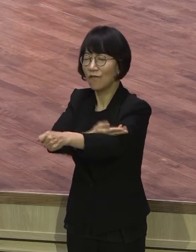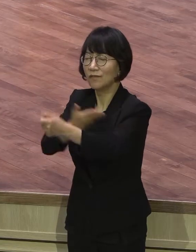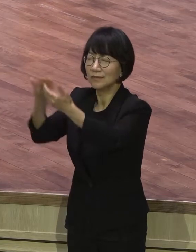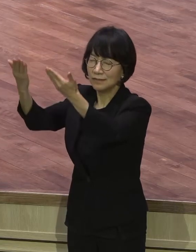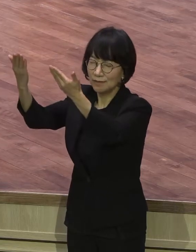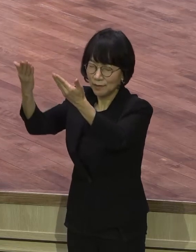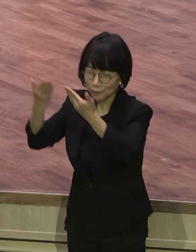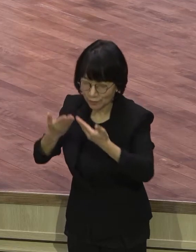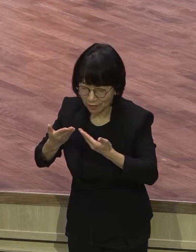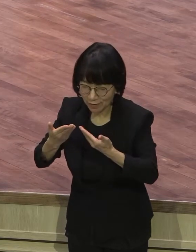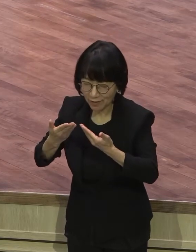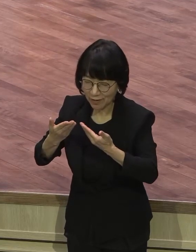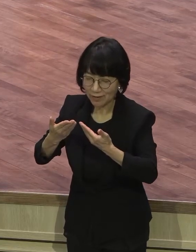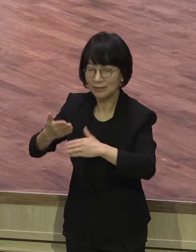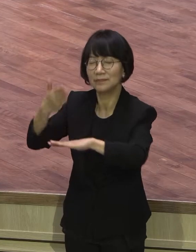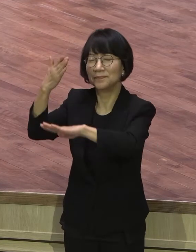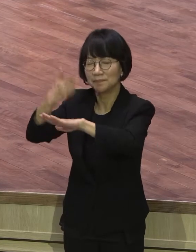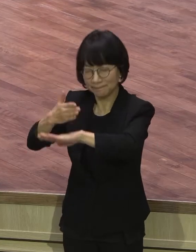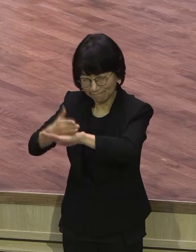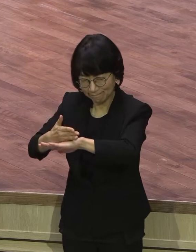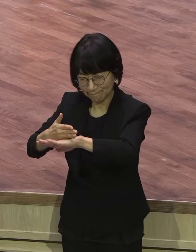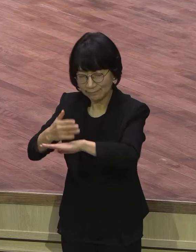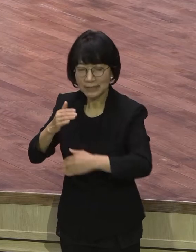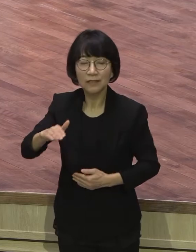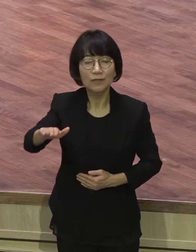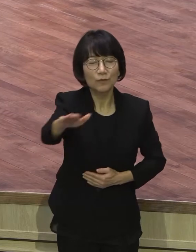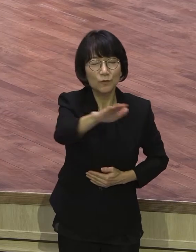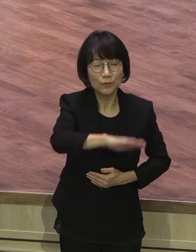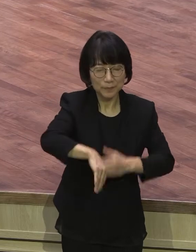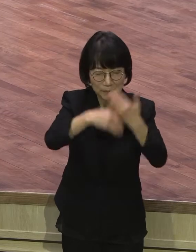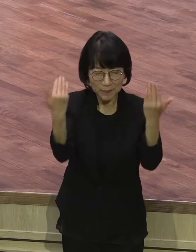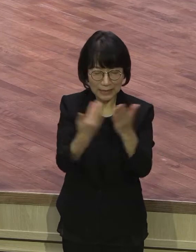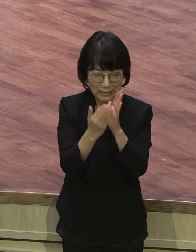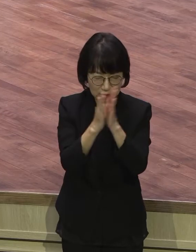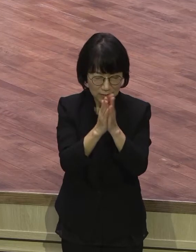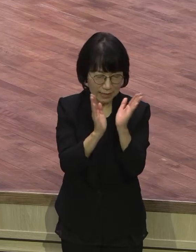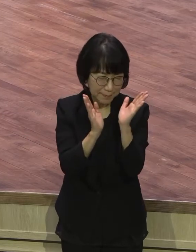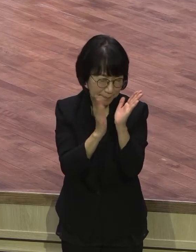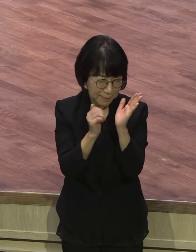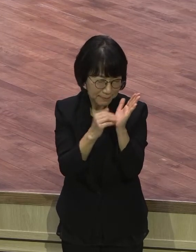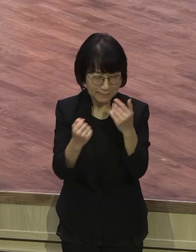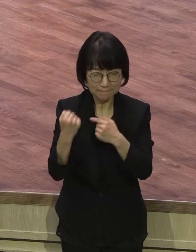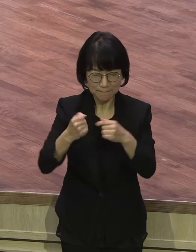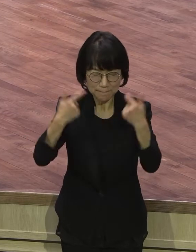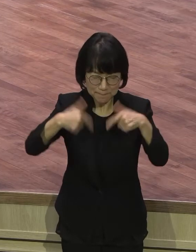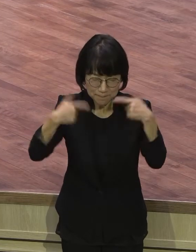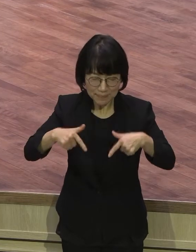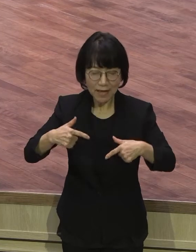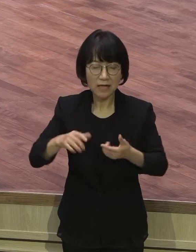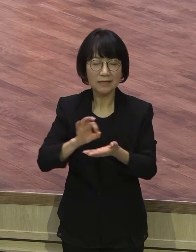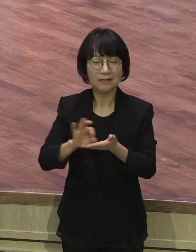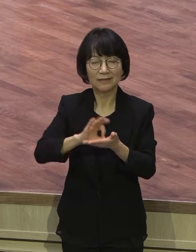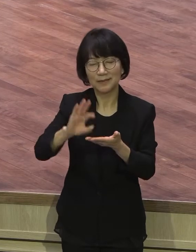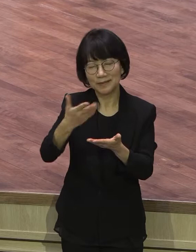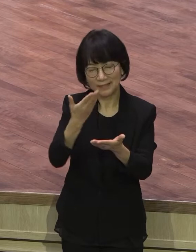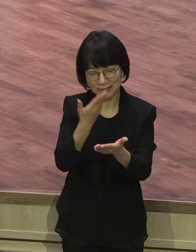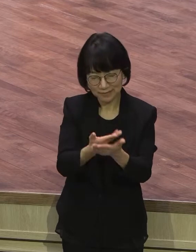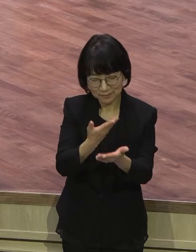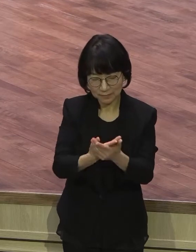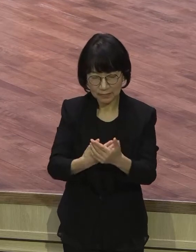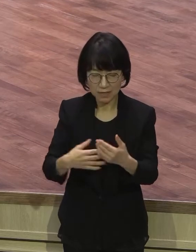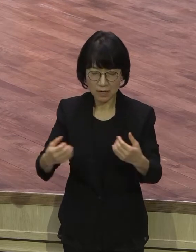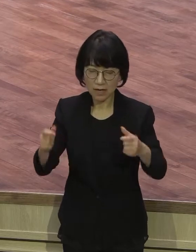가족들이 기도의 비밀을 날마다 매일 누리게 하여 주옵소서. 활력 있는